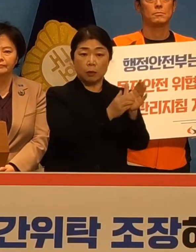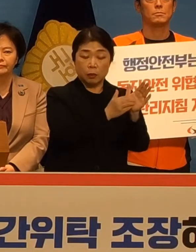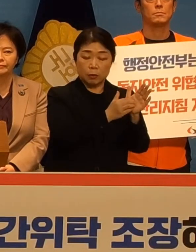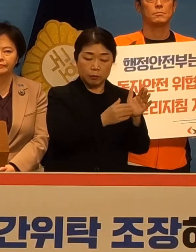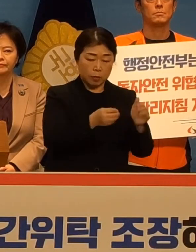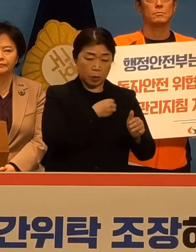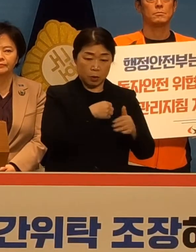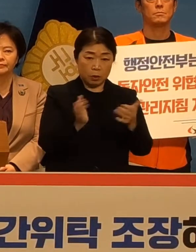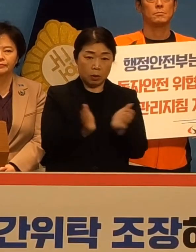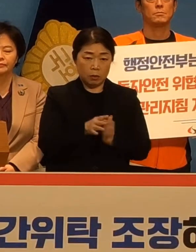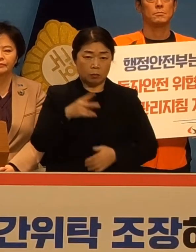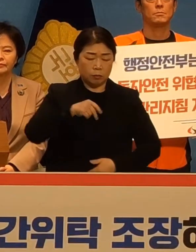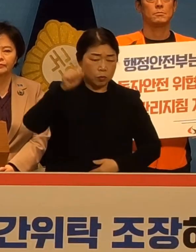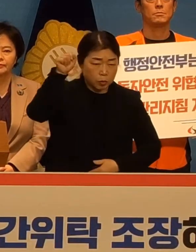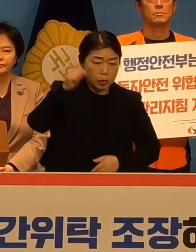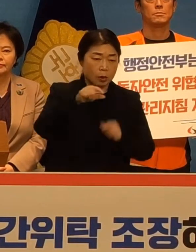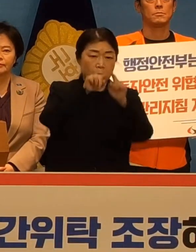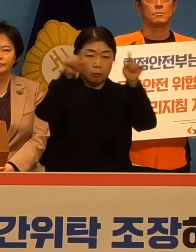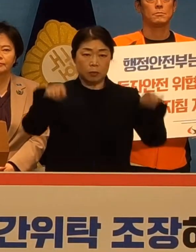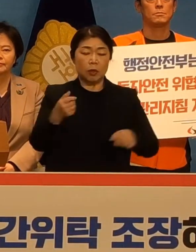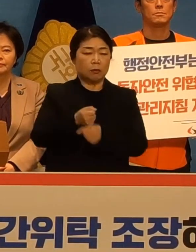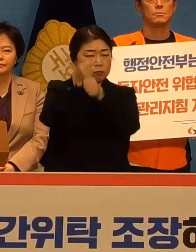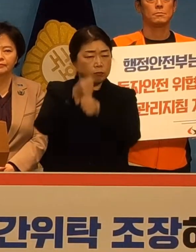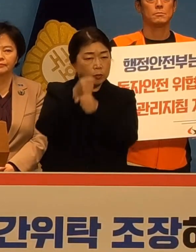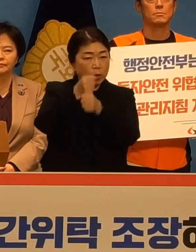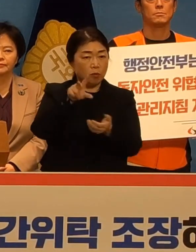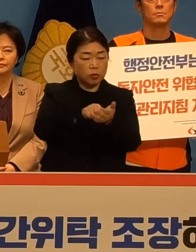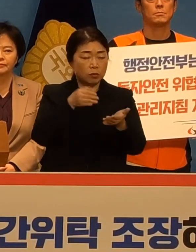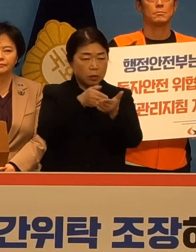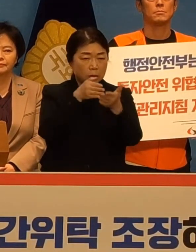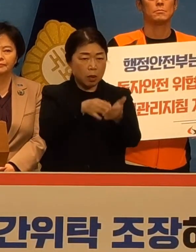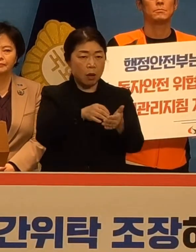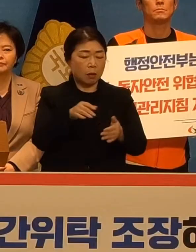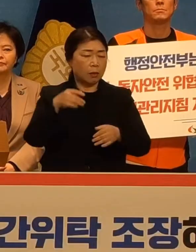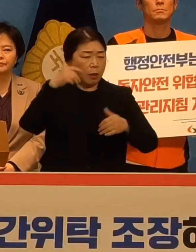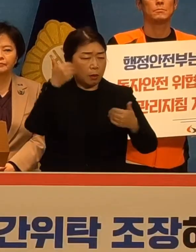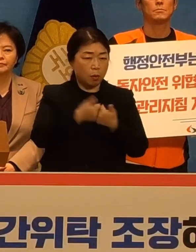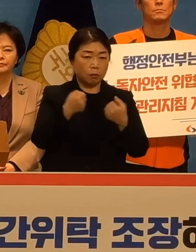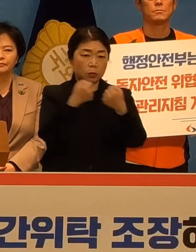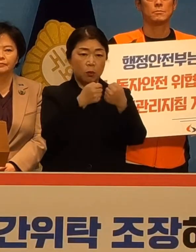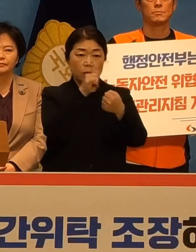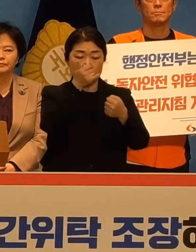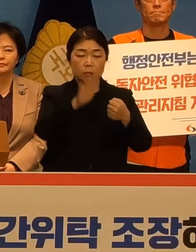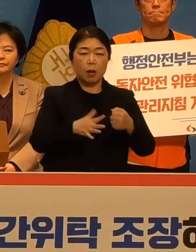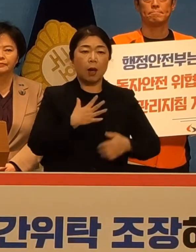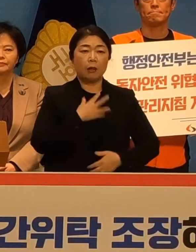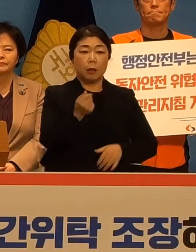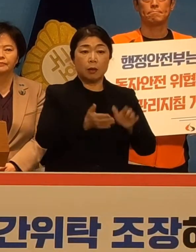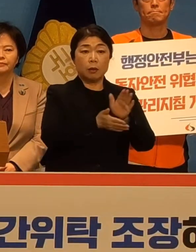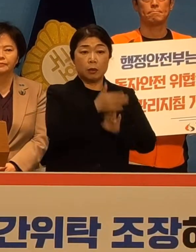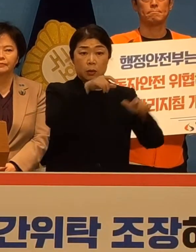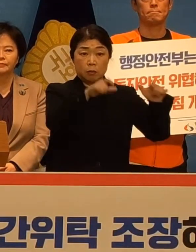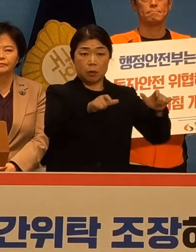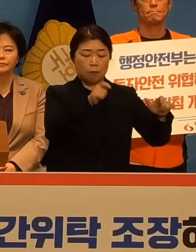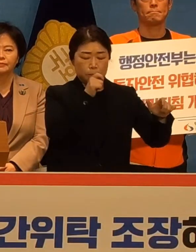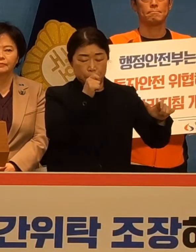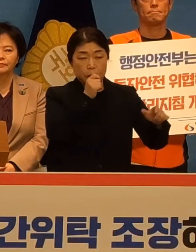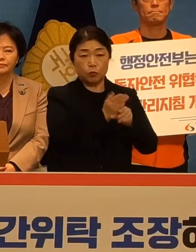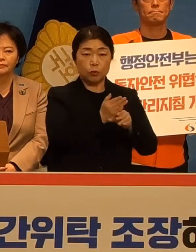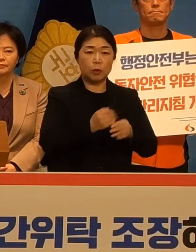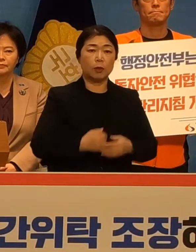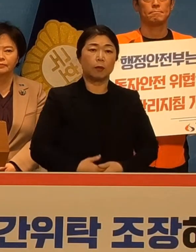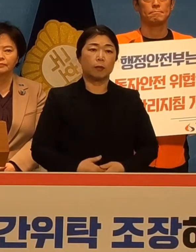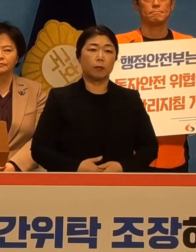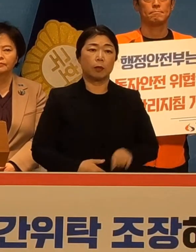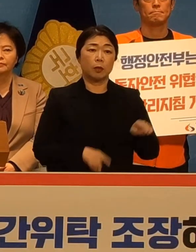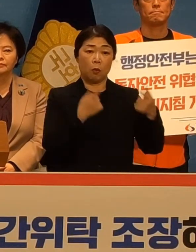조합원들이 중식 집회와 피켓팅으로 문제 제기를 이어가고 있음에도 안산시는 묵묵부답입니다. 안산시가 이런